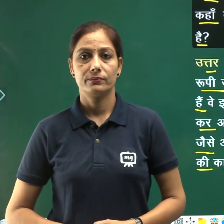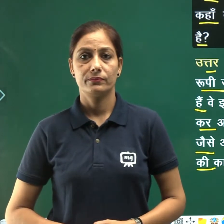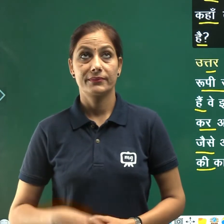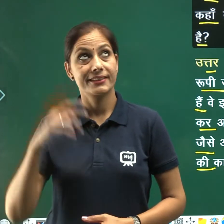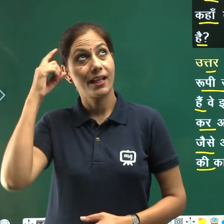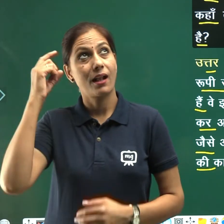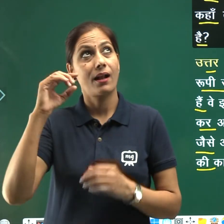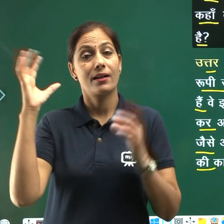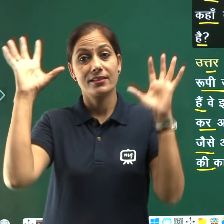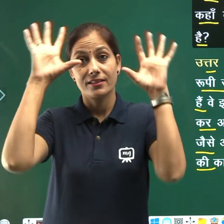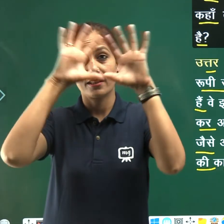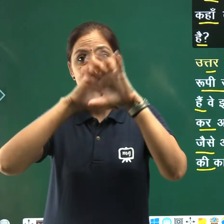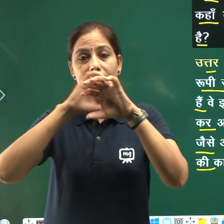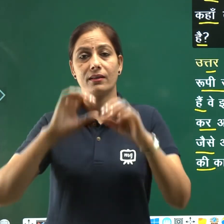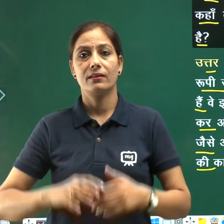काली छाया